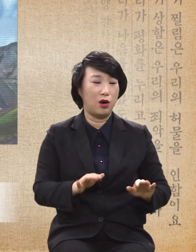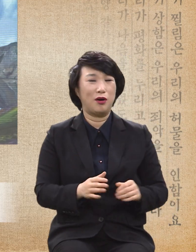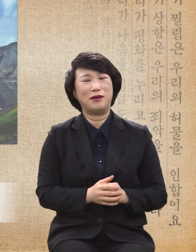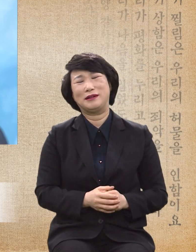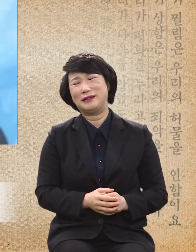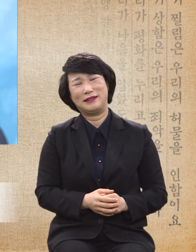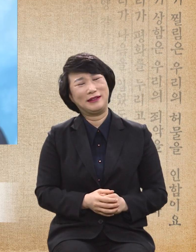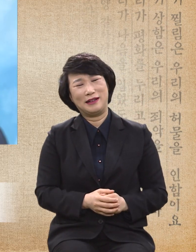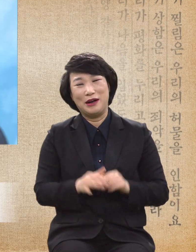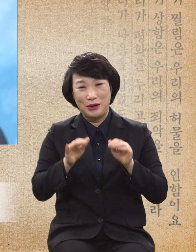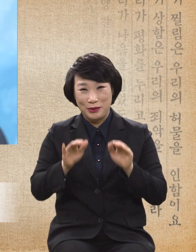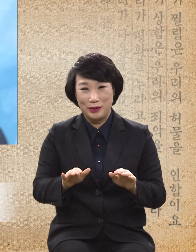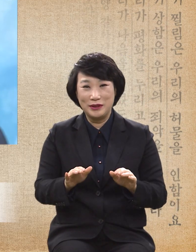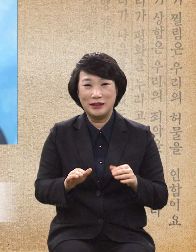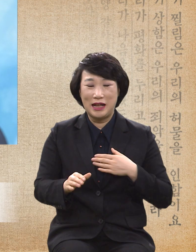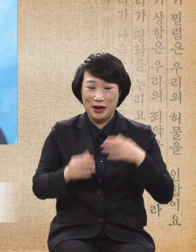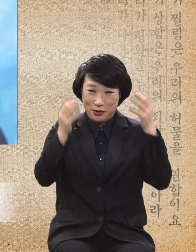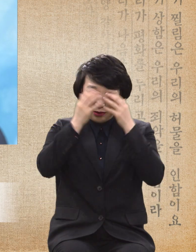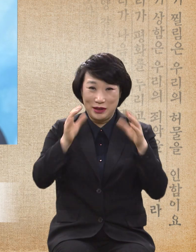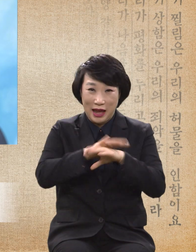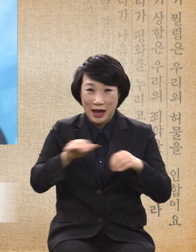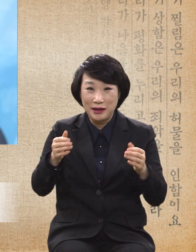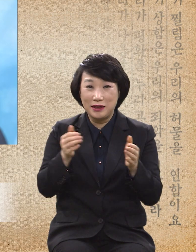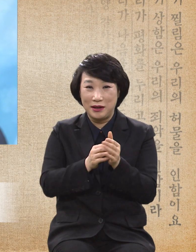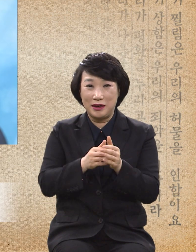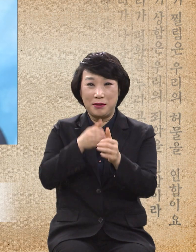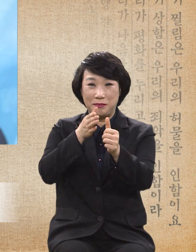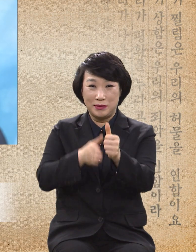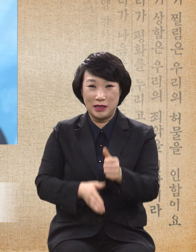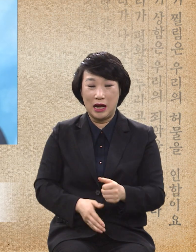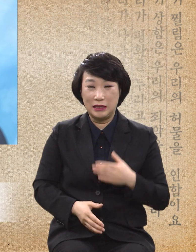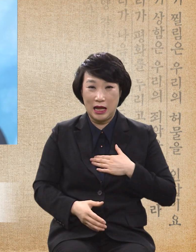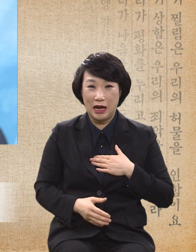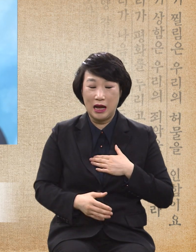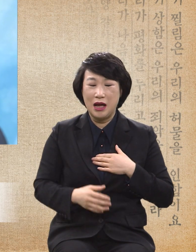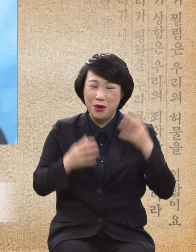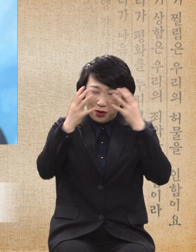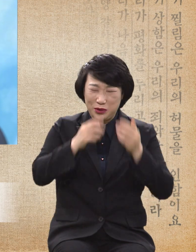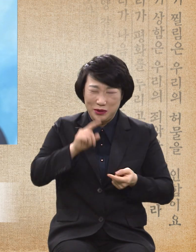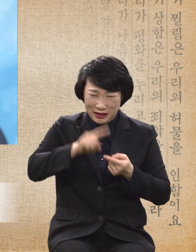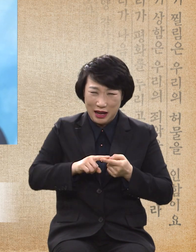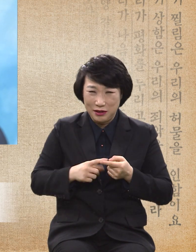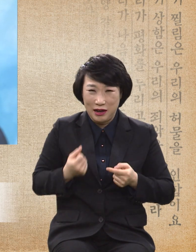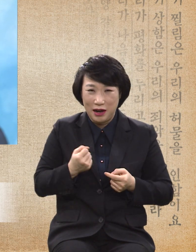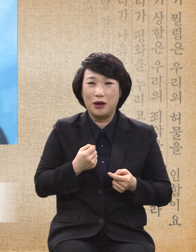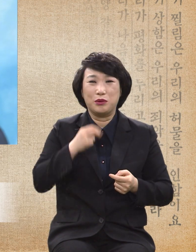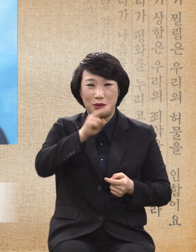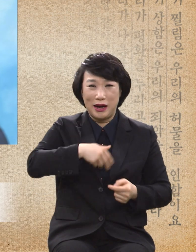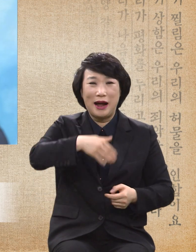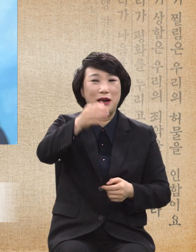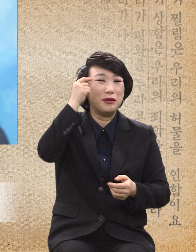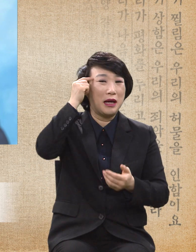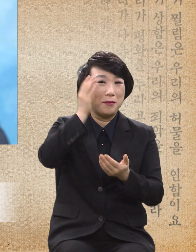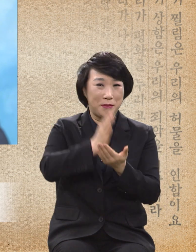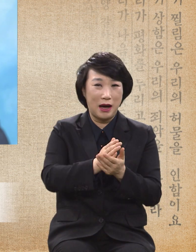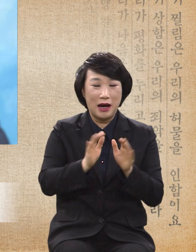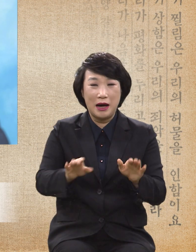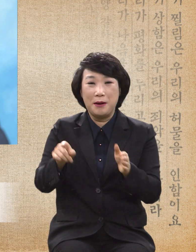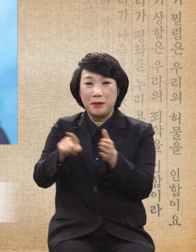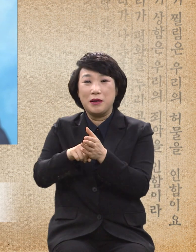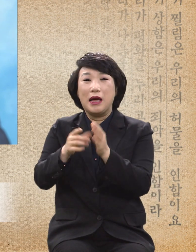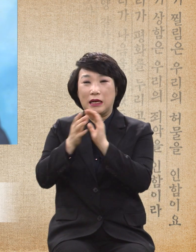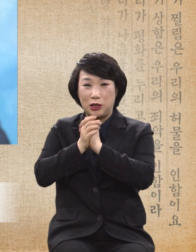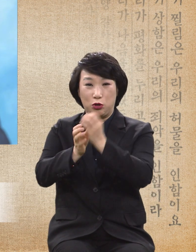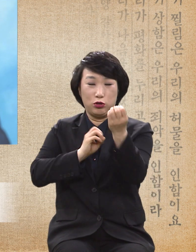말라. 오늘 고통을 해결하라. 가지고 갈 생각하지 마라. 믿음의 기도는